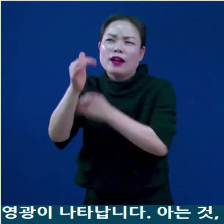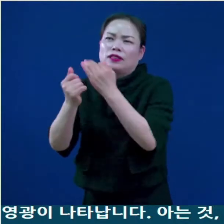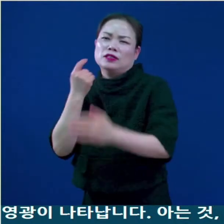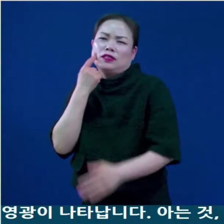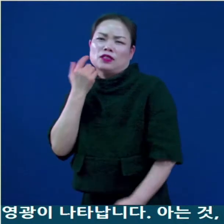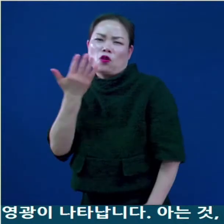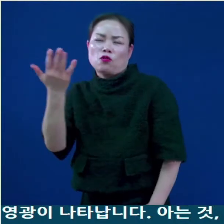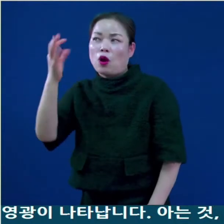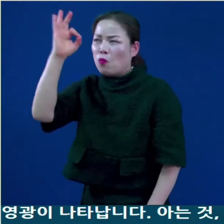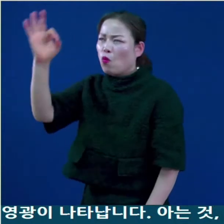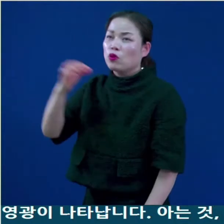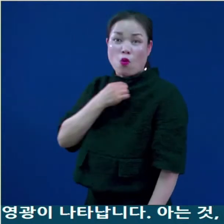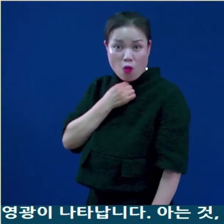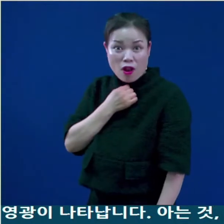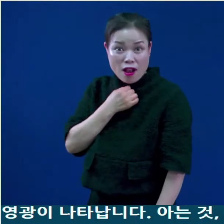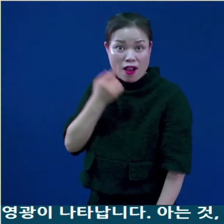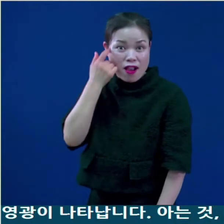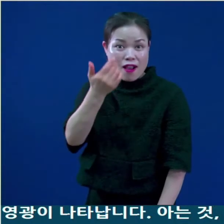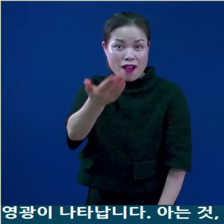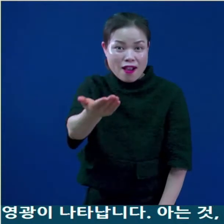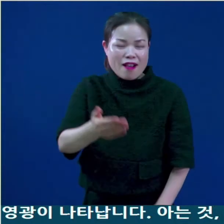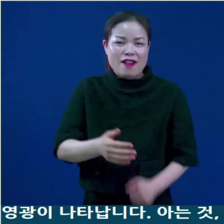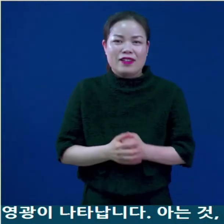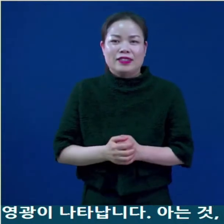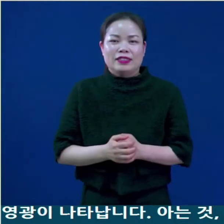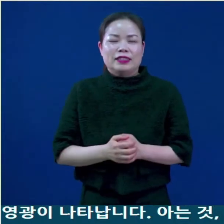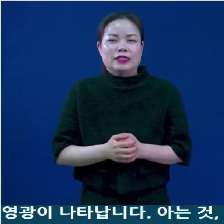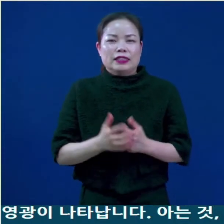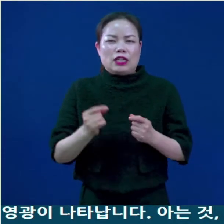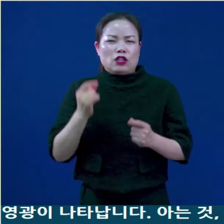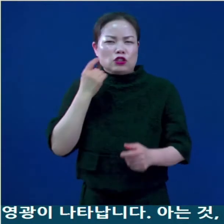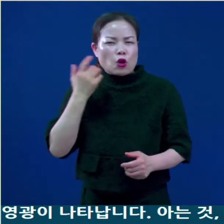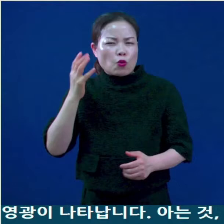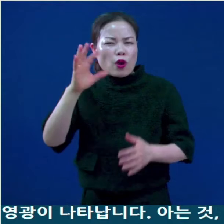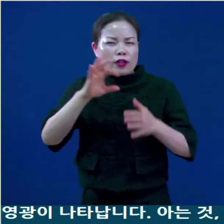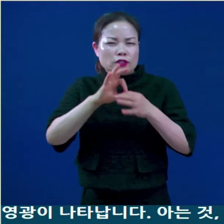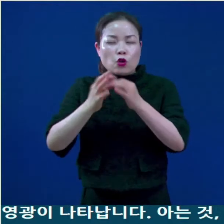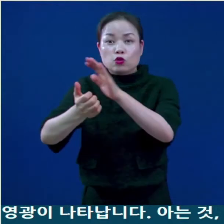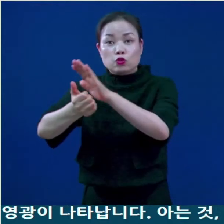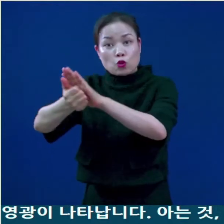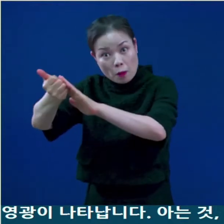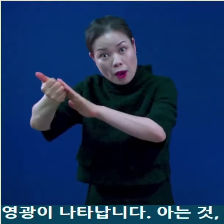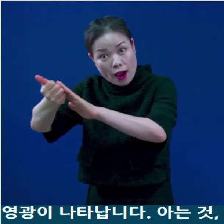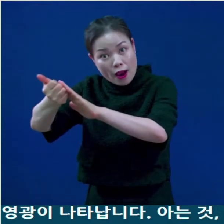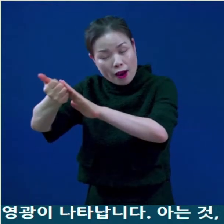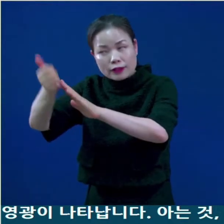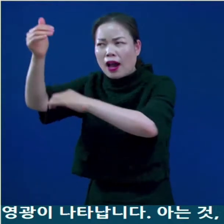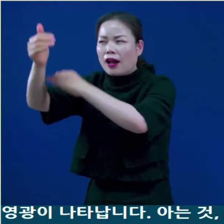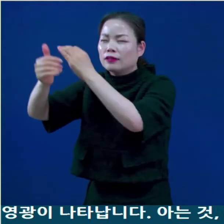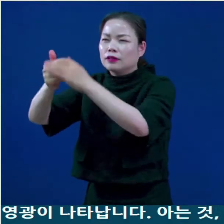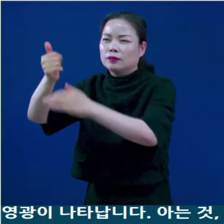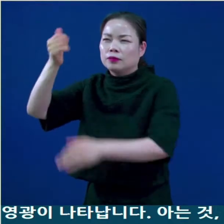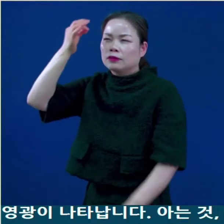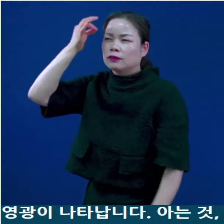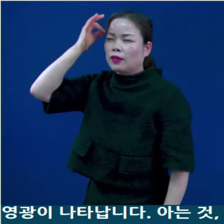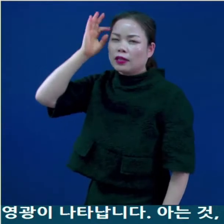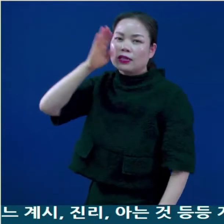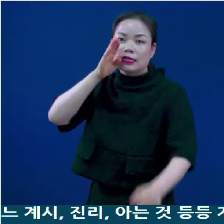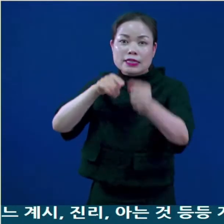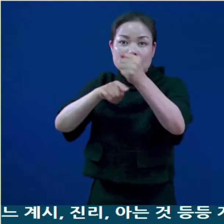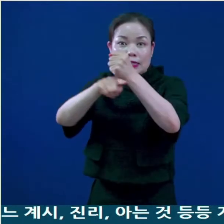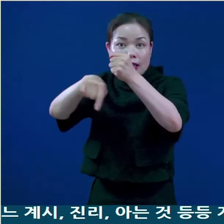영광 보시기를 또 소망하시죠? 예, 이런 우리가 영광에 관한 소망들은 하나님을 깨닫고 진리